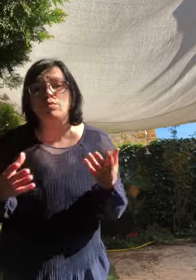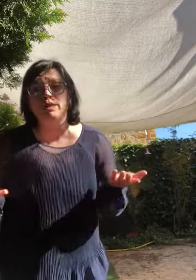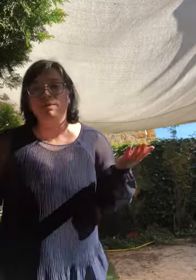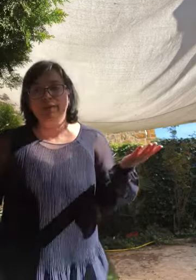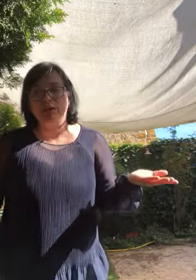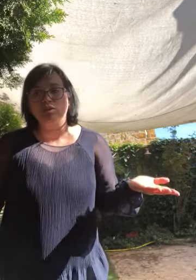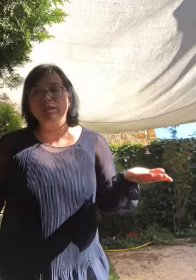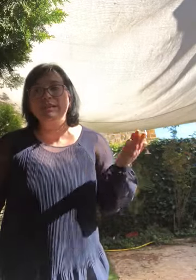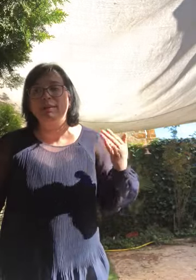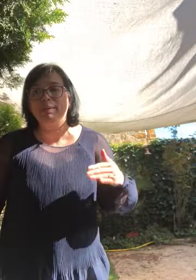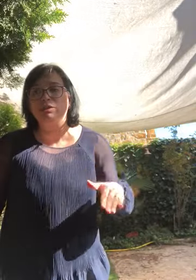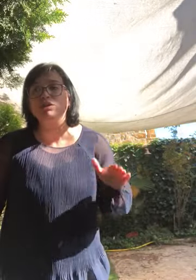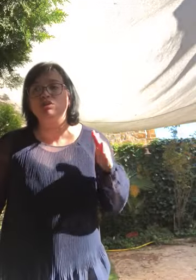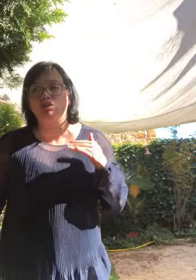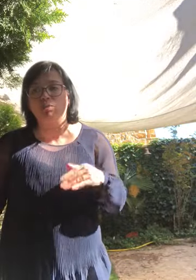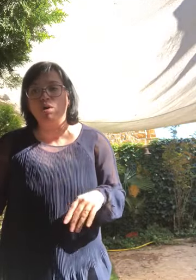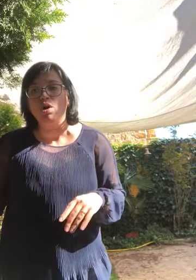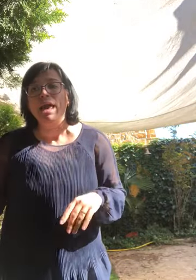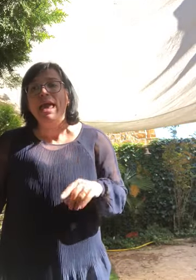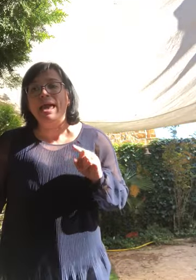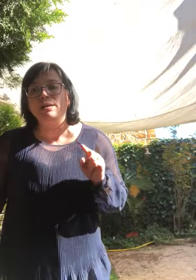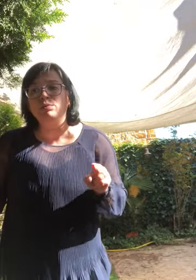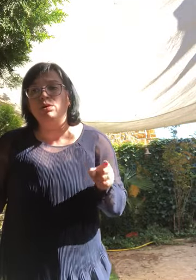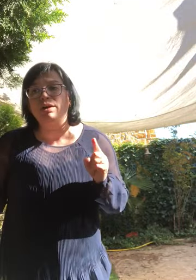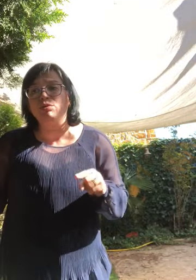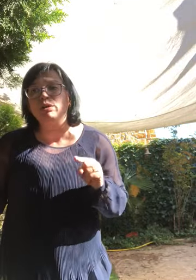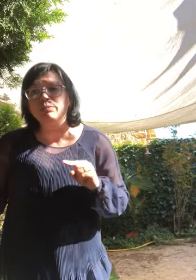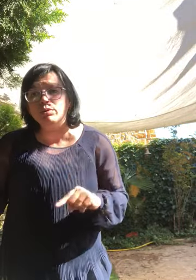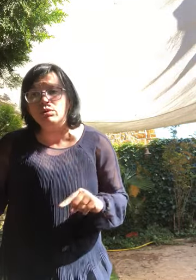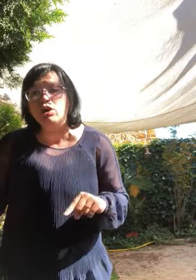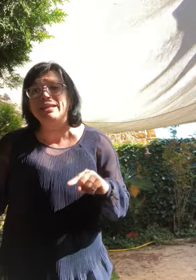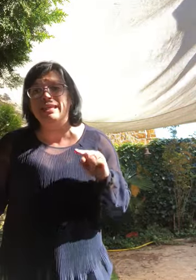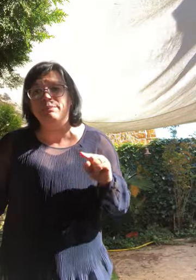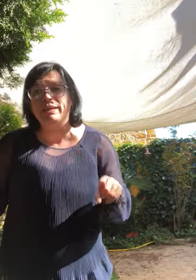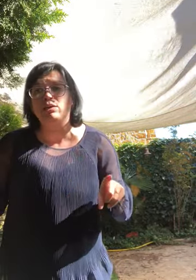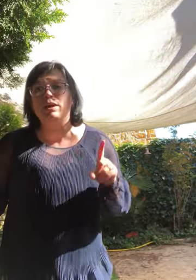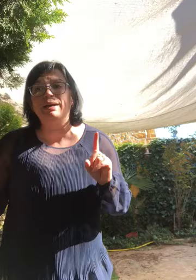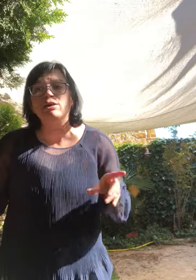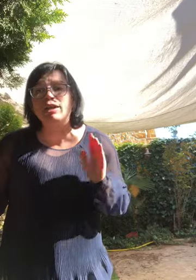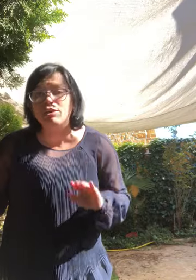comía berros y el perro se los robó. El burro lanzó un rebuzno y el perro al barro cayó.